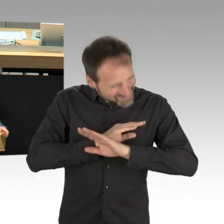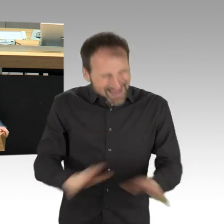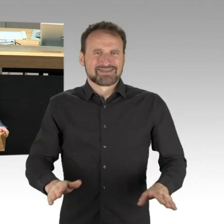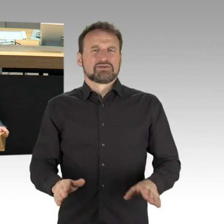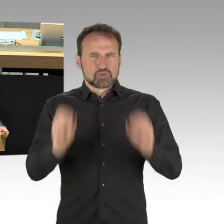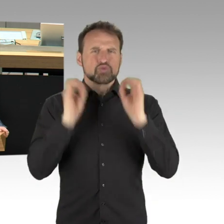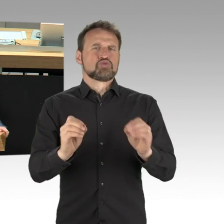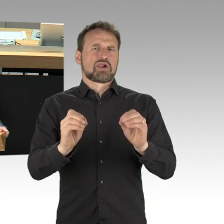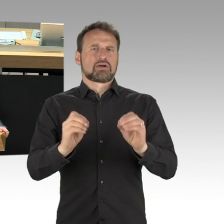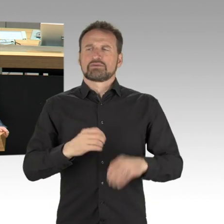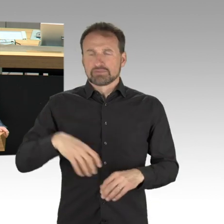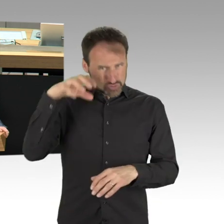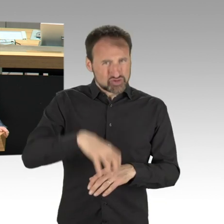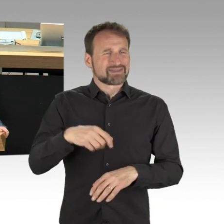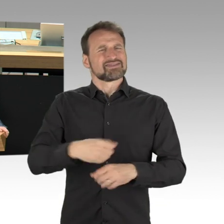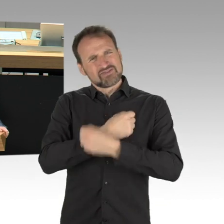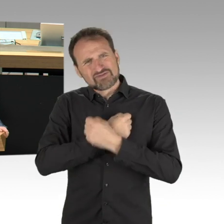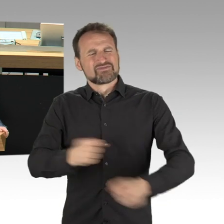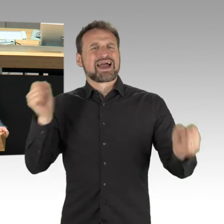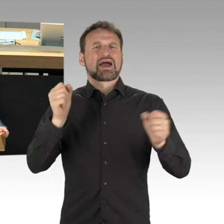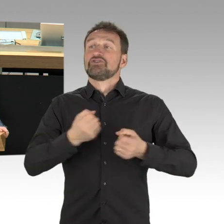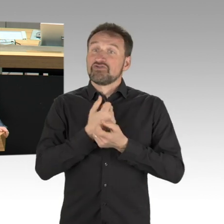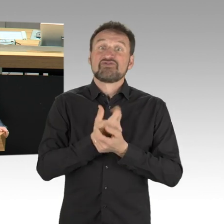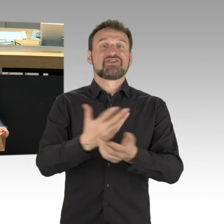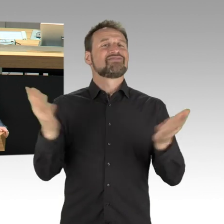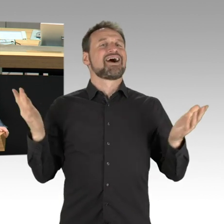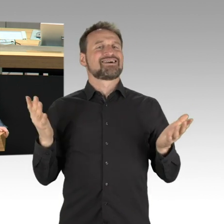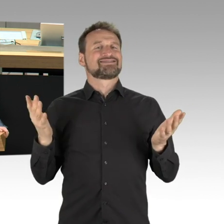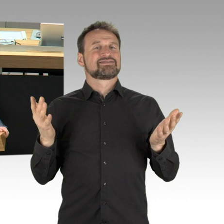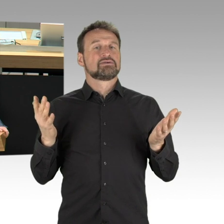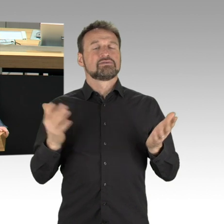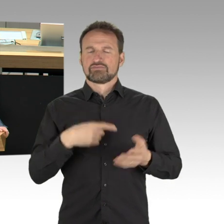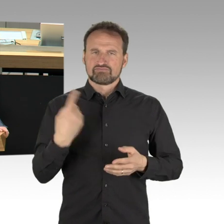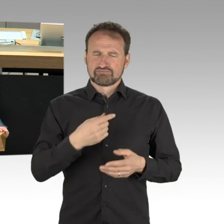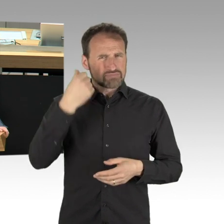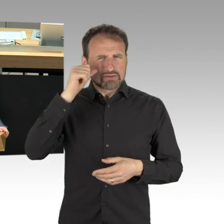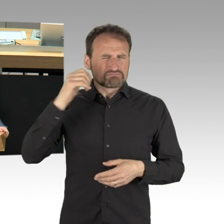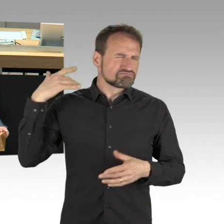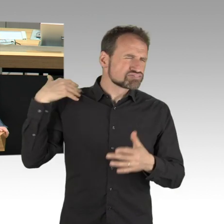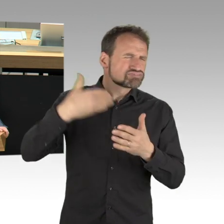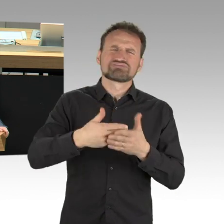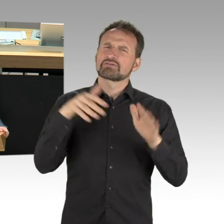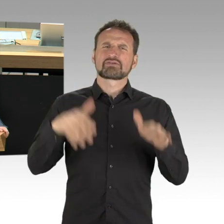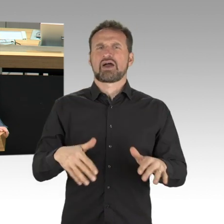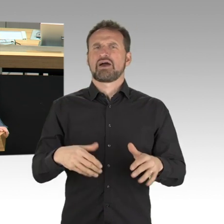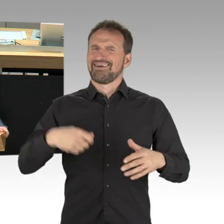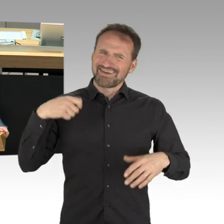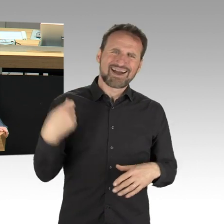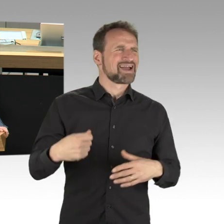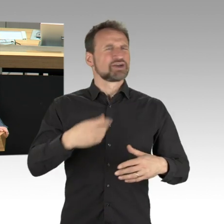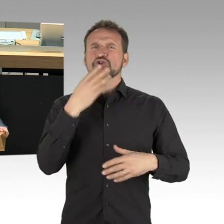und Berlin war immer eine Stadt mit einem reichen jüdischen Leben, mit einem fröhlichen jüdischen